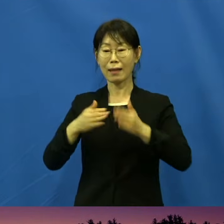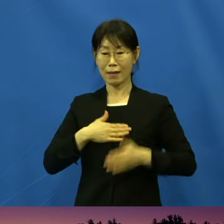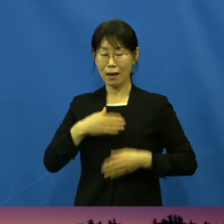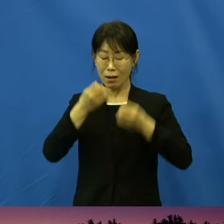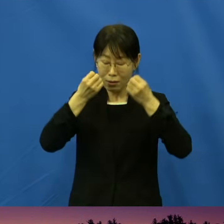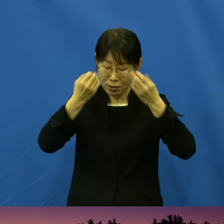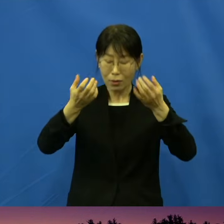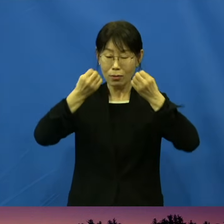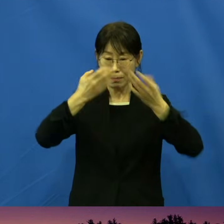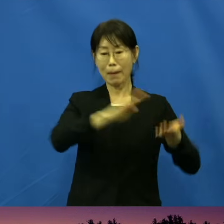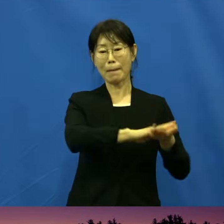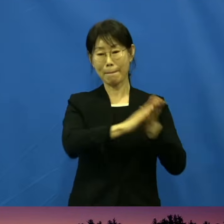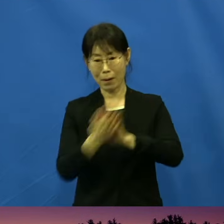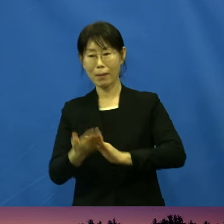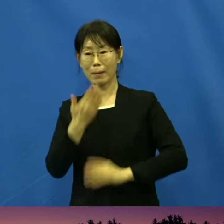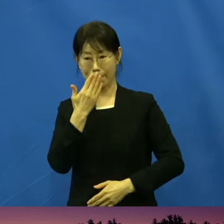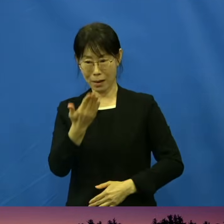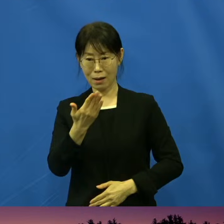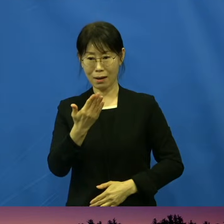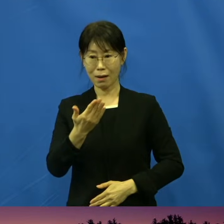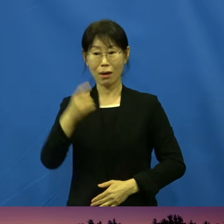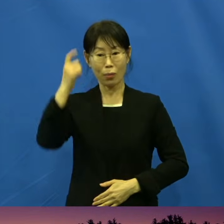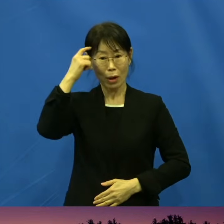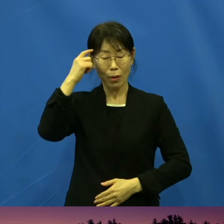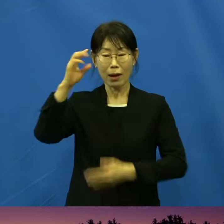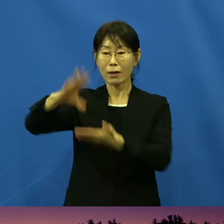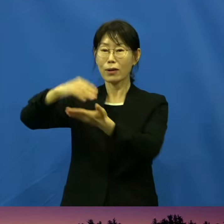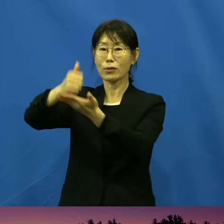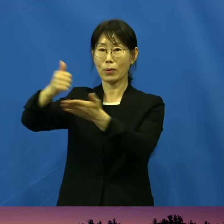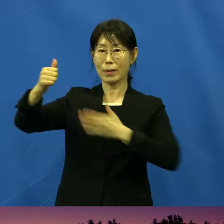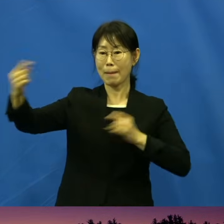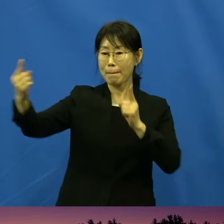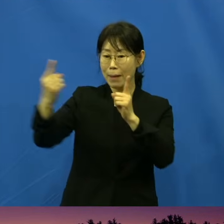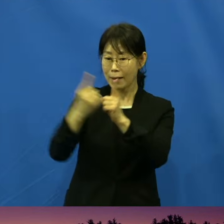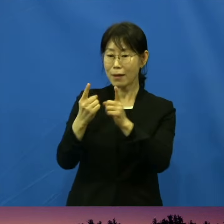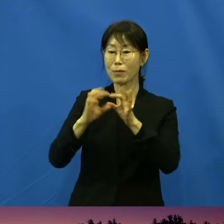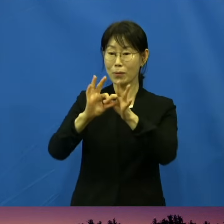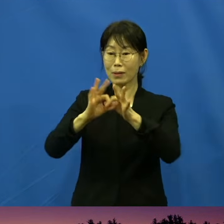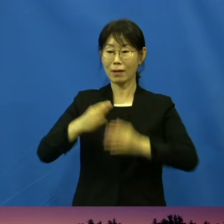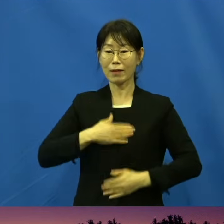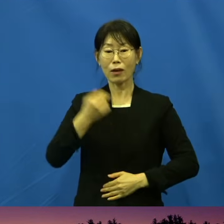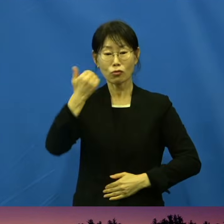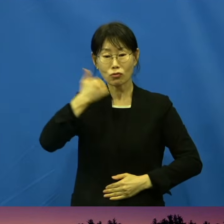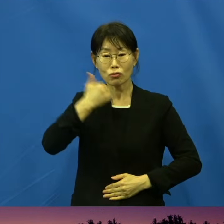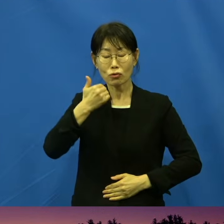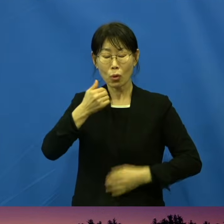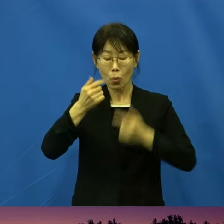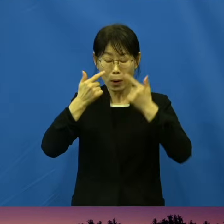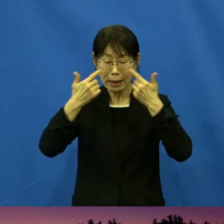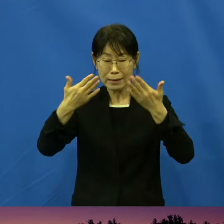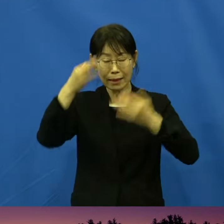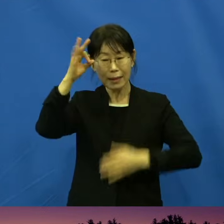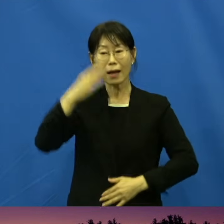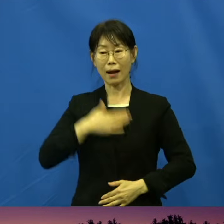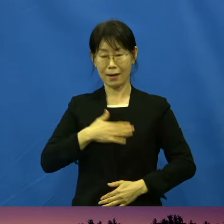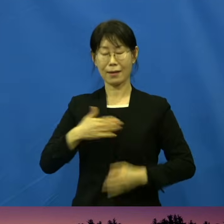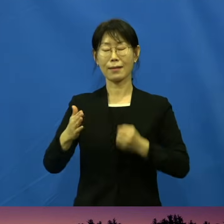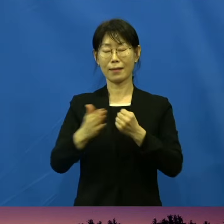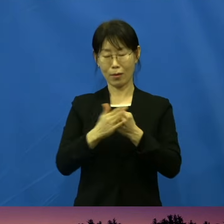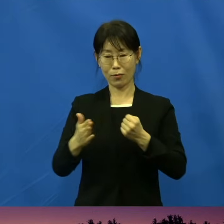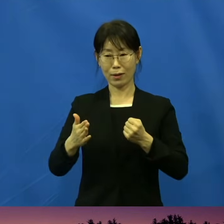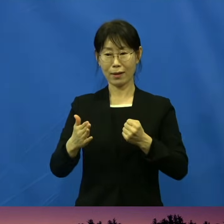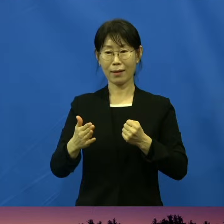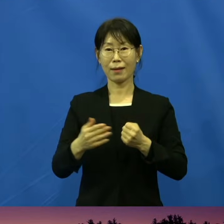그 그리스도와 우리의 만남을 통하여 우리의 인생에 존재의 변화가 일어난다는 거예요. New being, new creation이 된다는